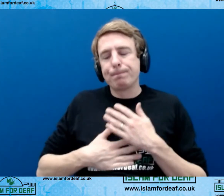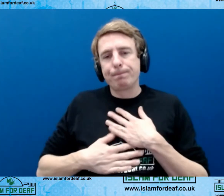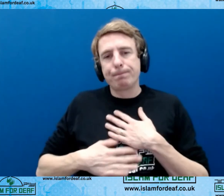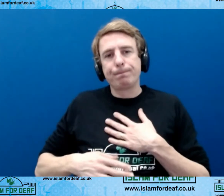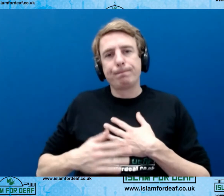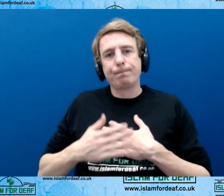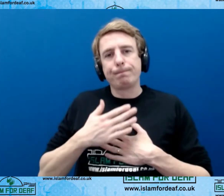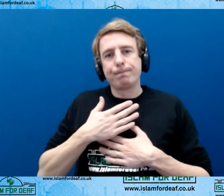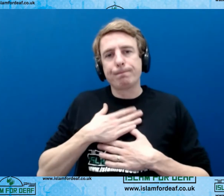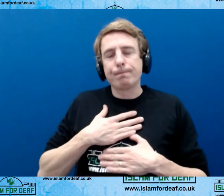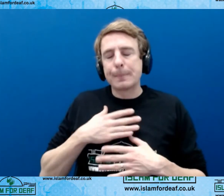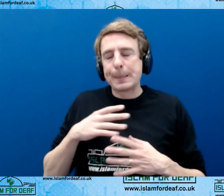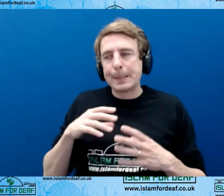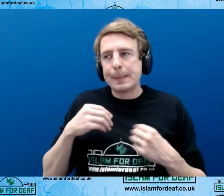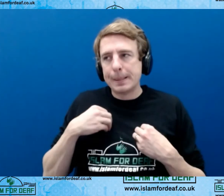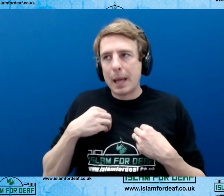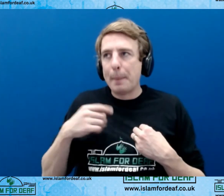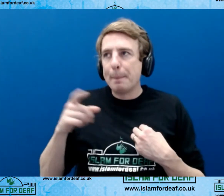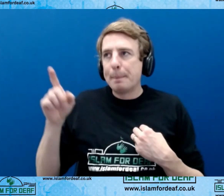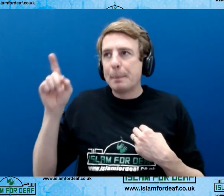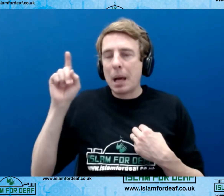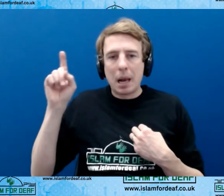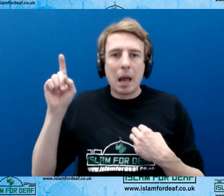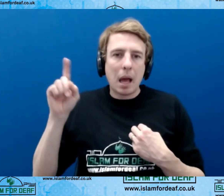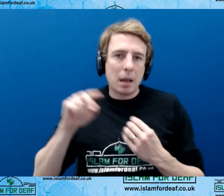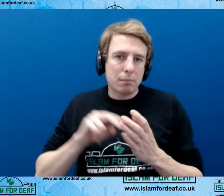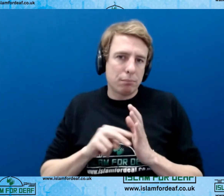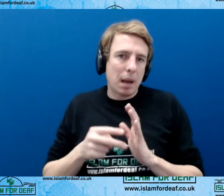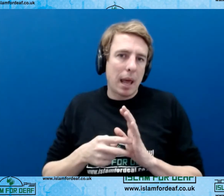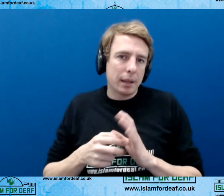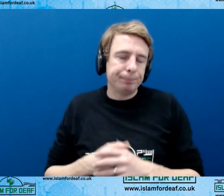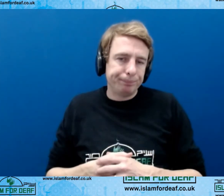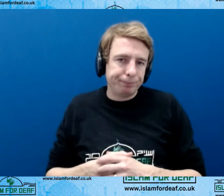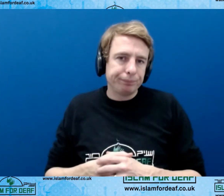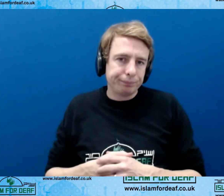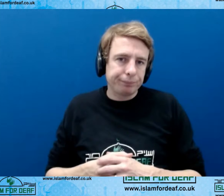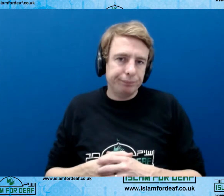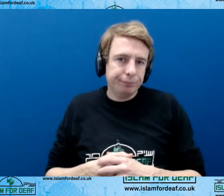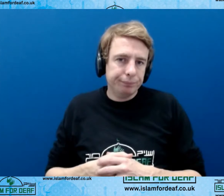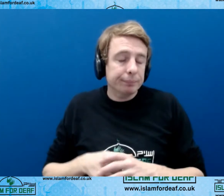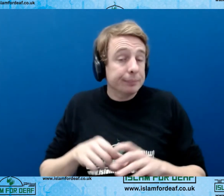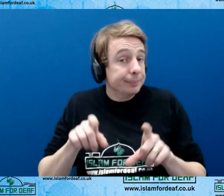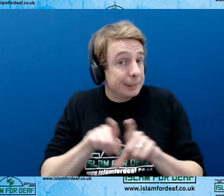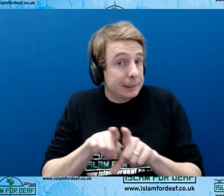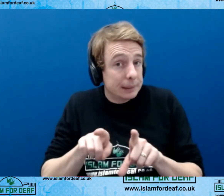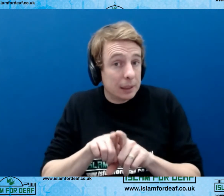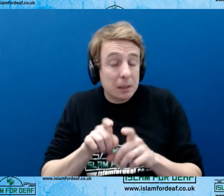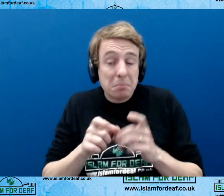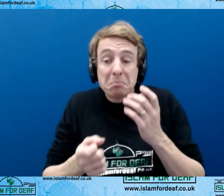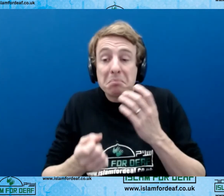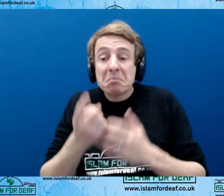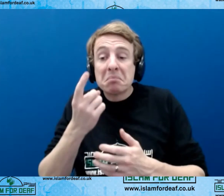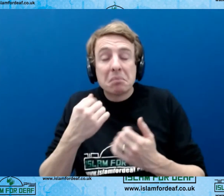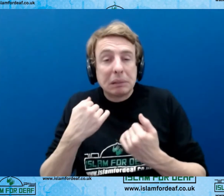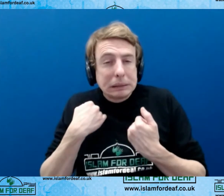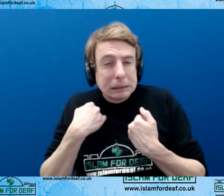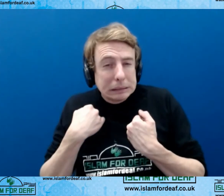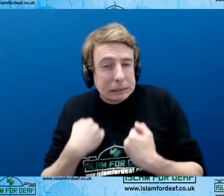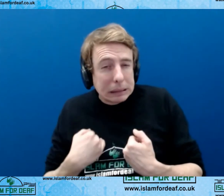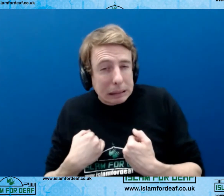الله. Also, if they become sick, they have patience and they expect the reward from Allah the Most